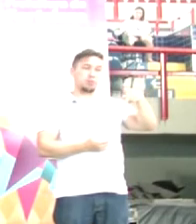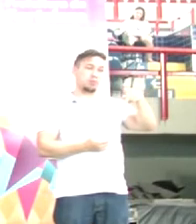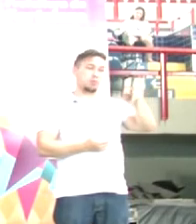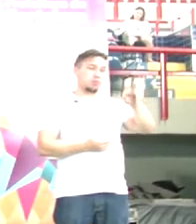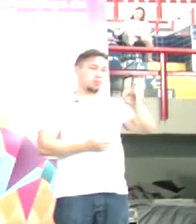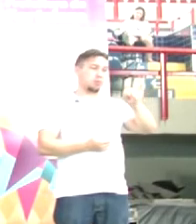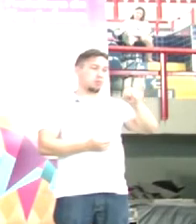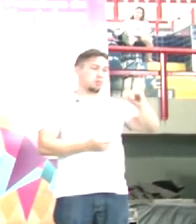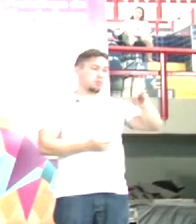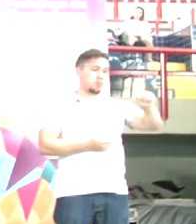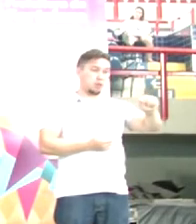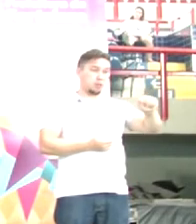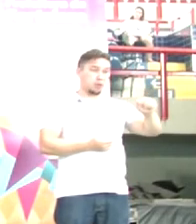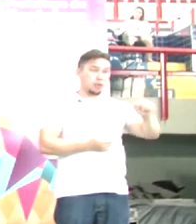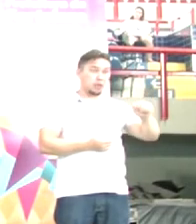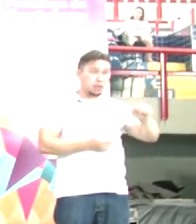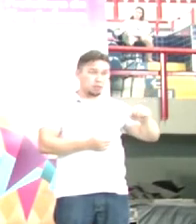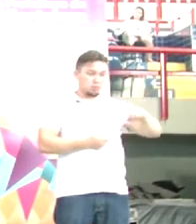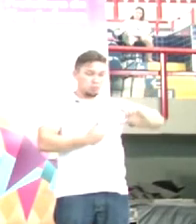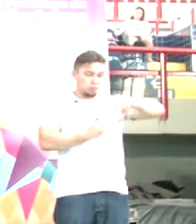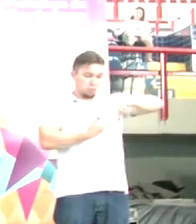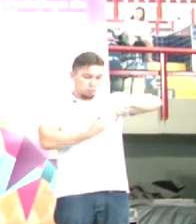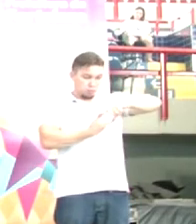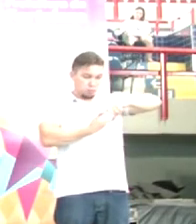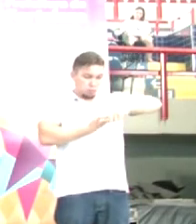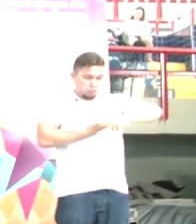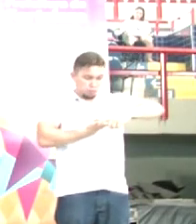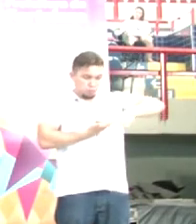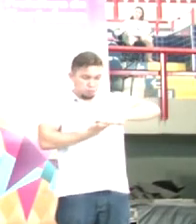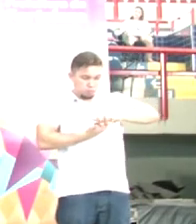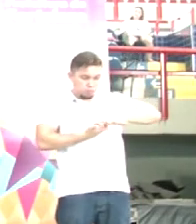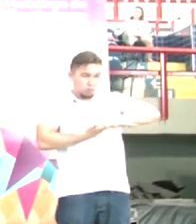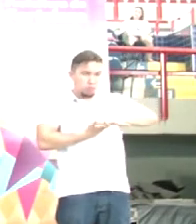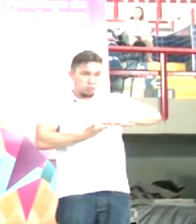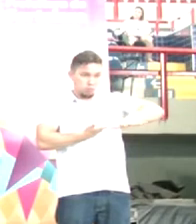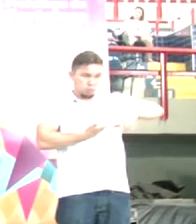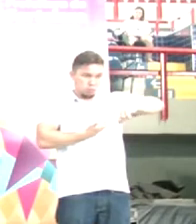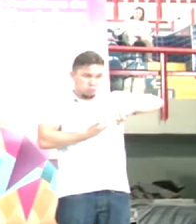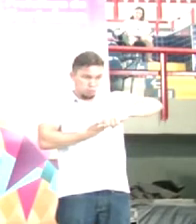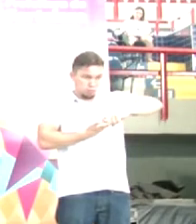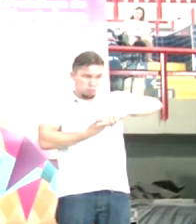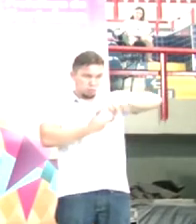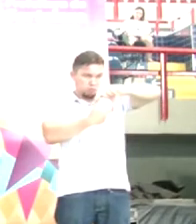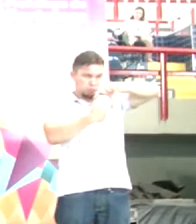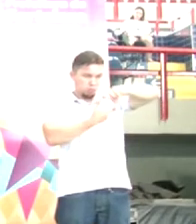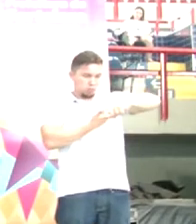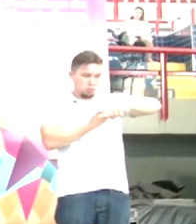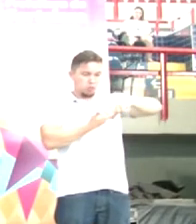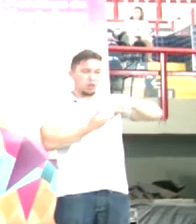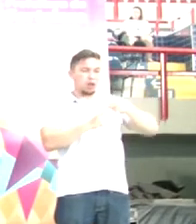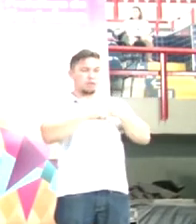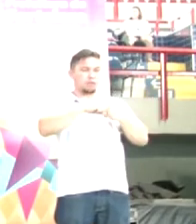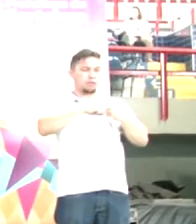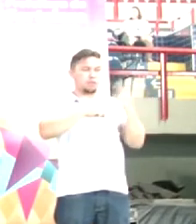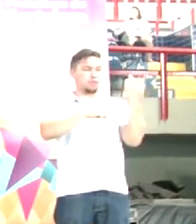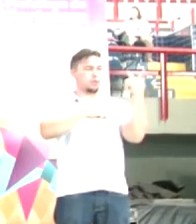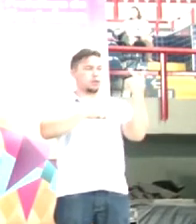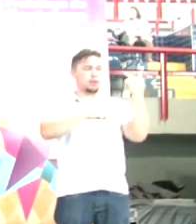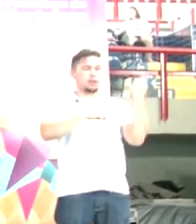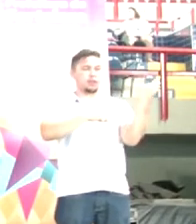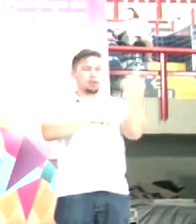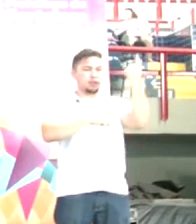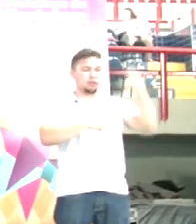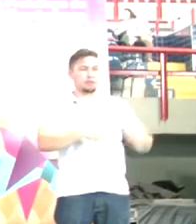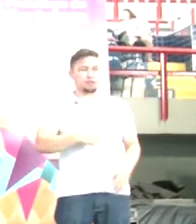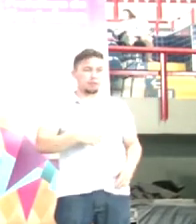prisma que a base é um quadrado, aí você calcula a área do quadrado vezes a altura. Se for um